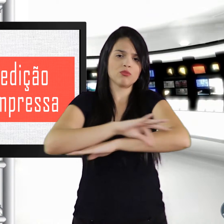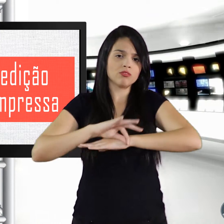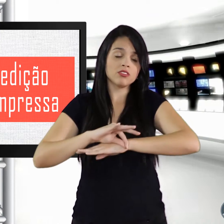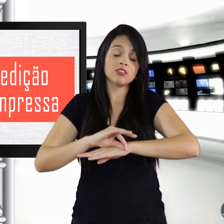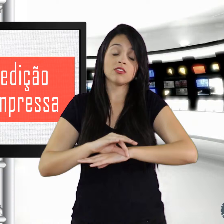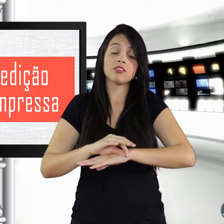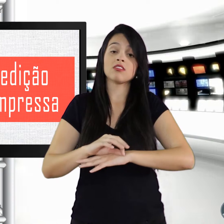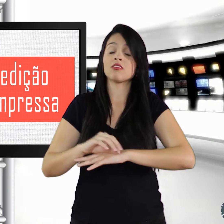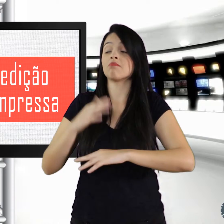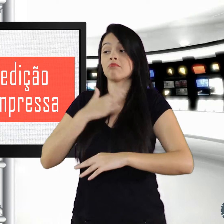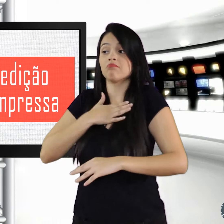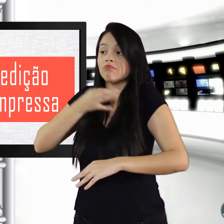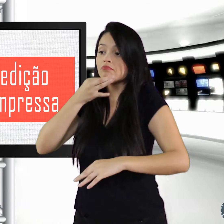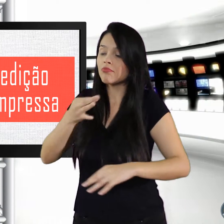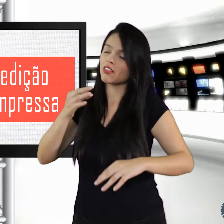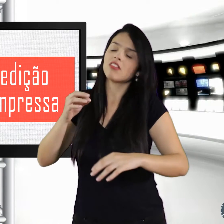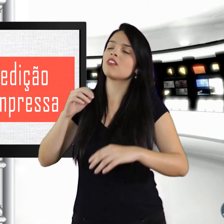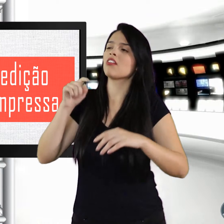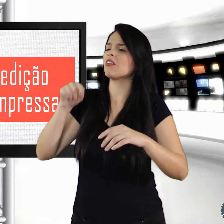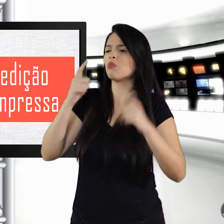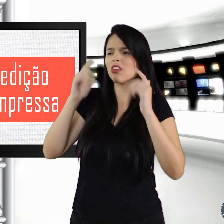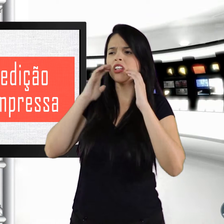é não atender esses parâmetros, conclui.